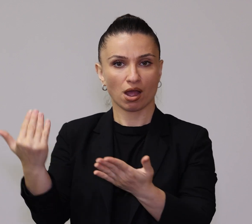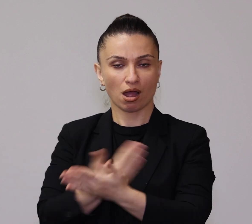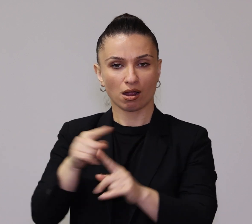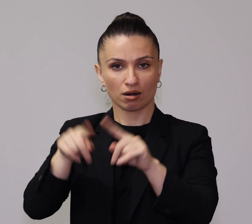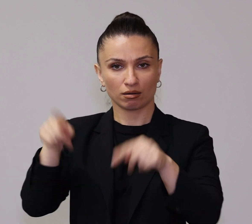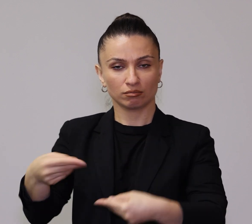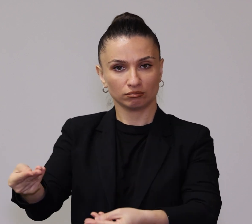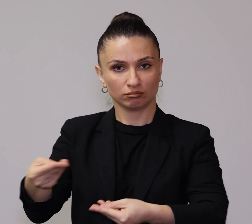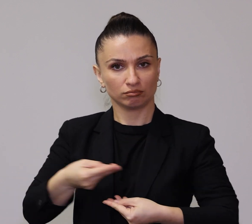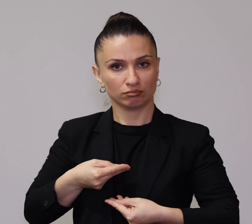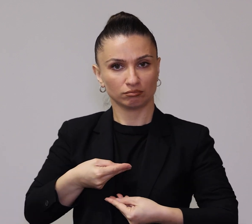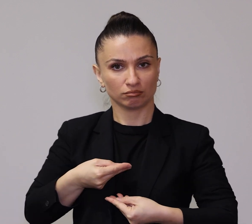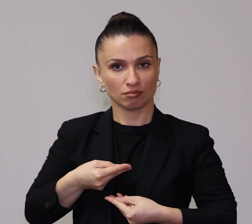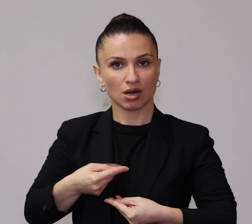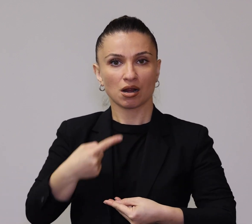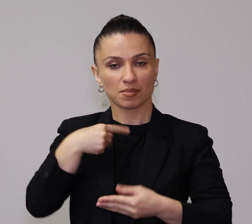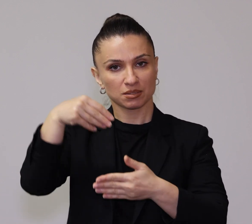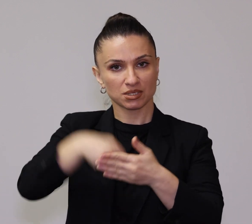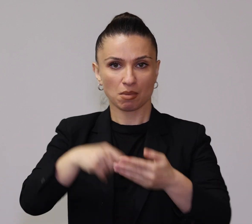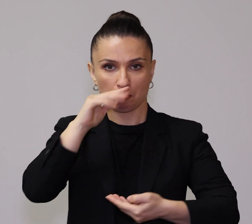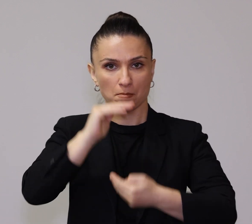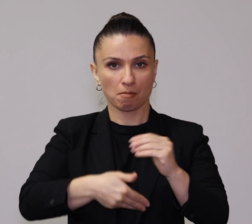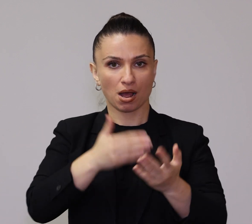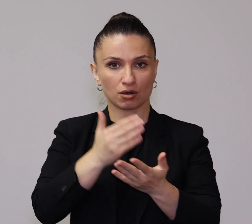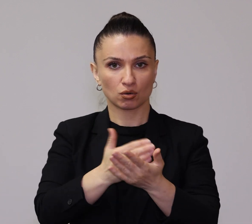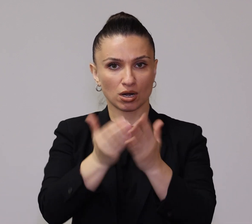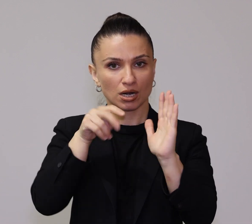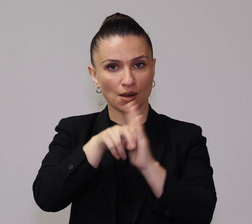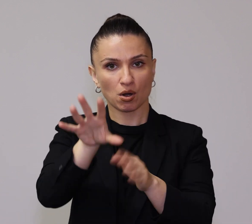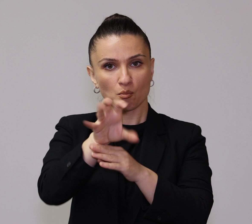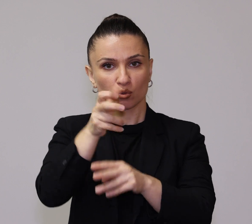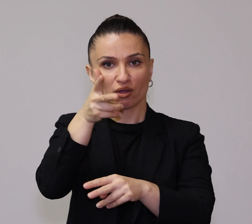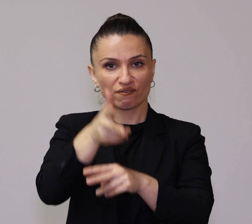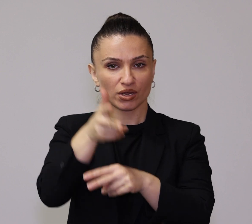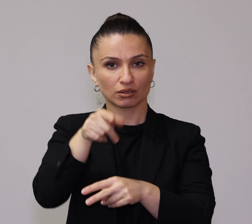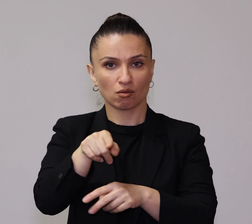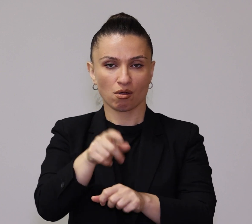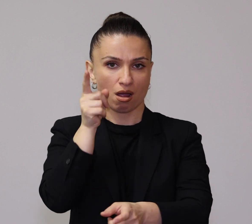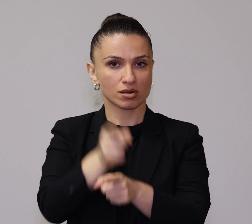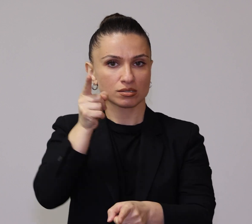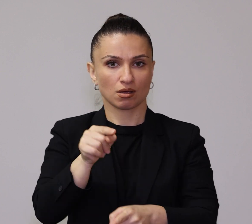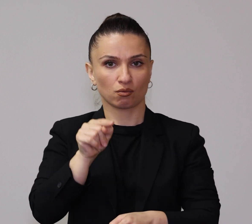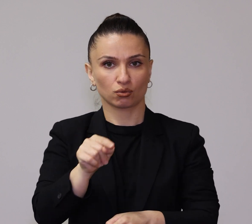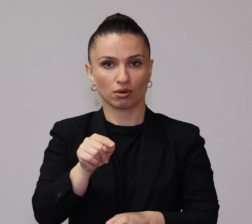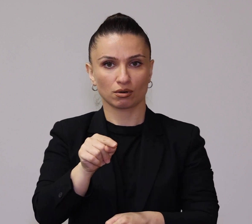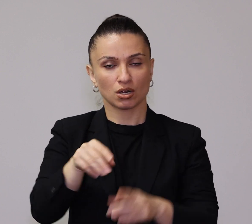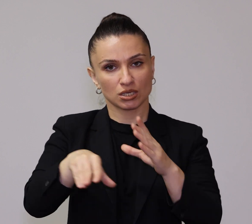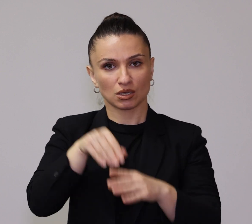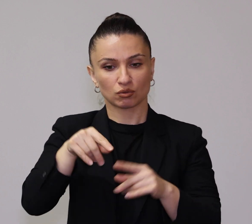საარჩევნო ბიულეტენი. ხმის მიცემა ფარულია. კაბინაში ფოტო, ვიდეო გადაღება აკრძალულია. საარჩევნო